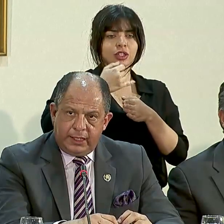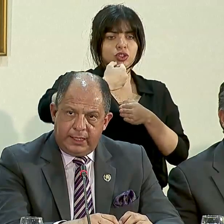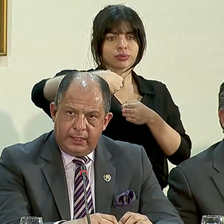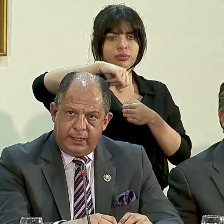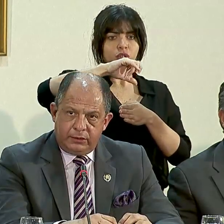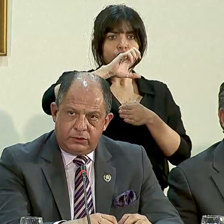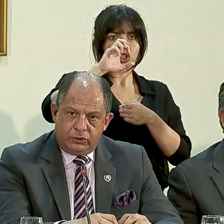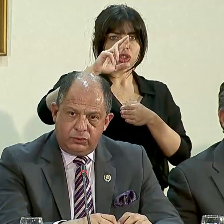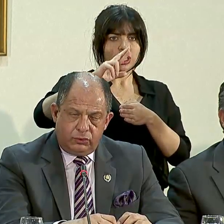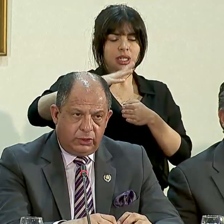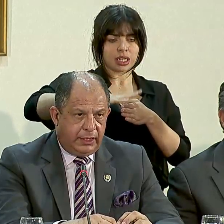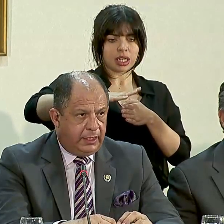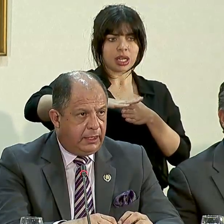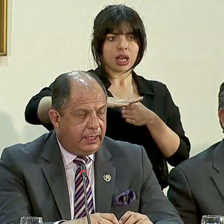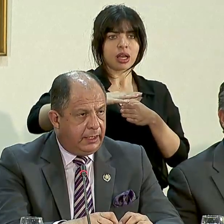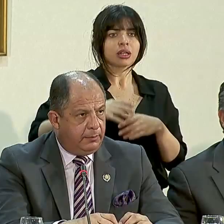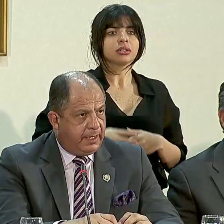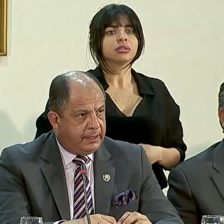Costa Rica